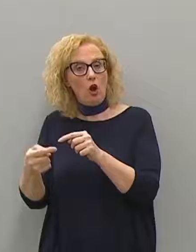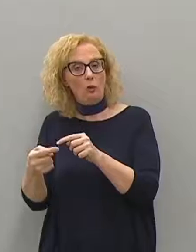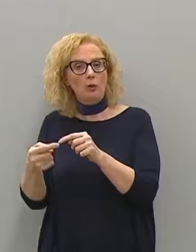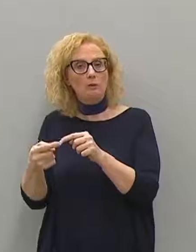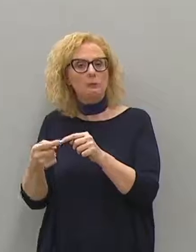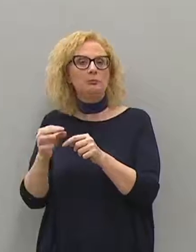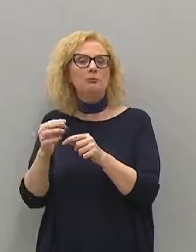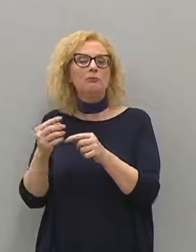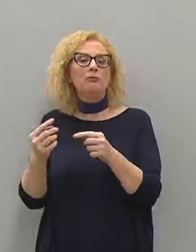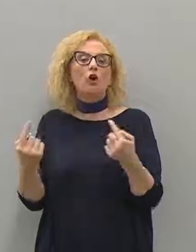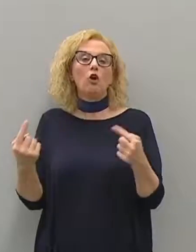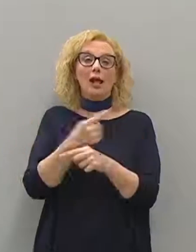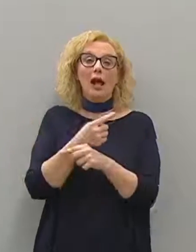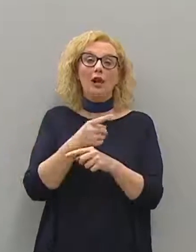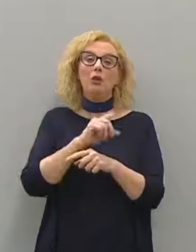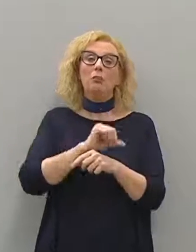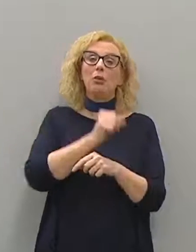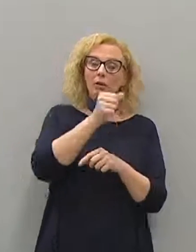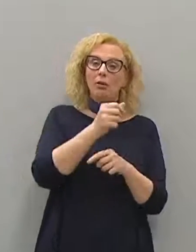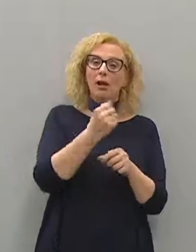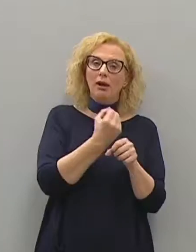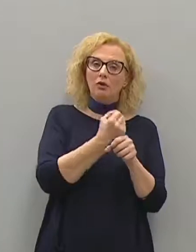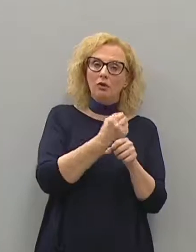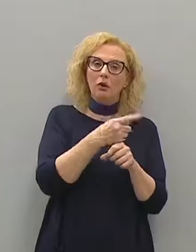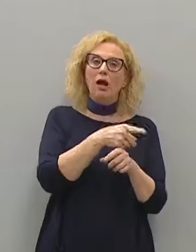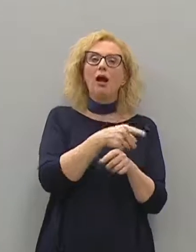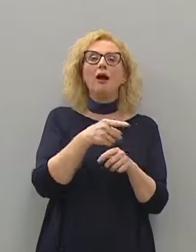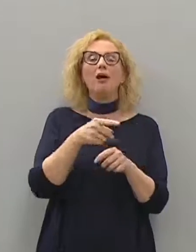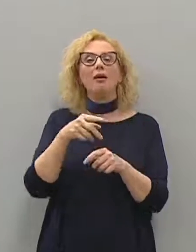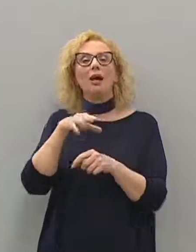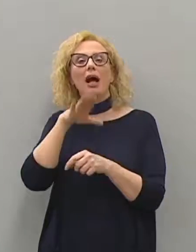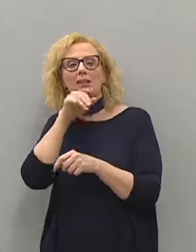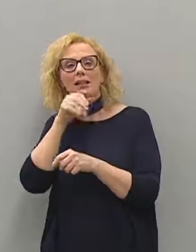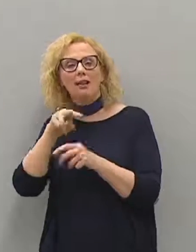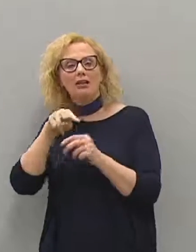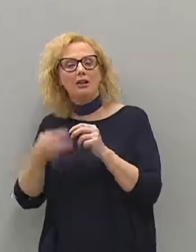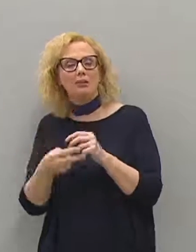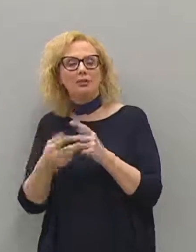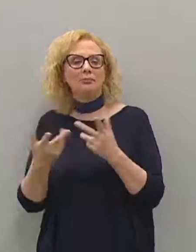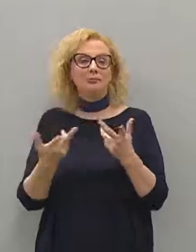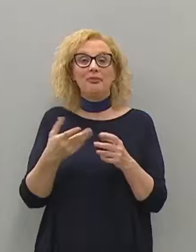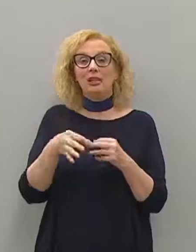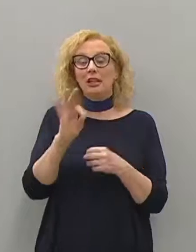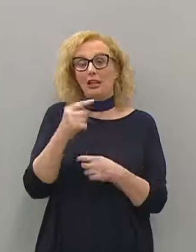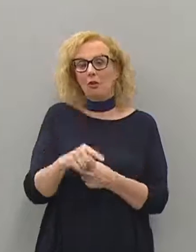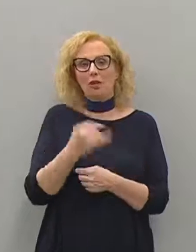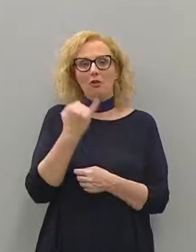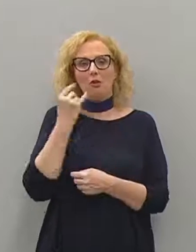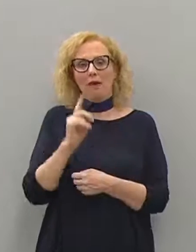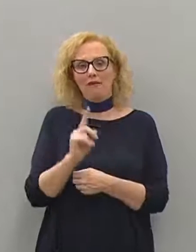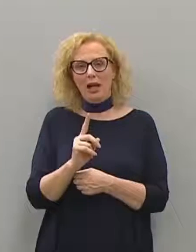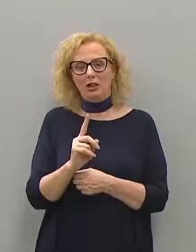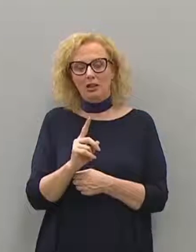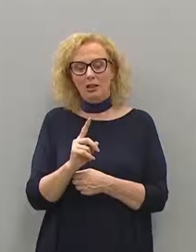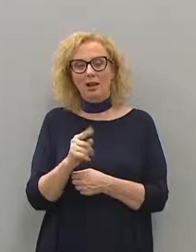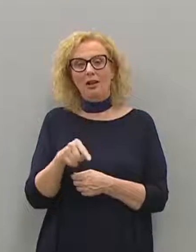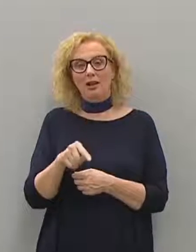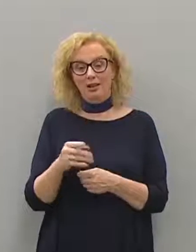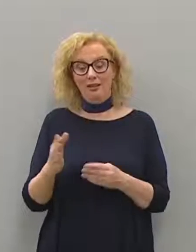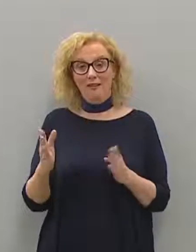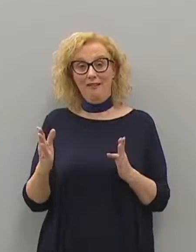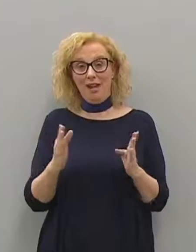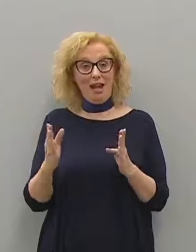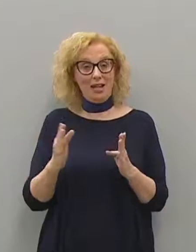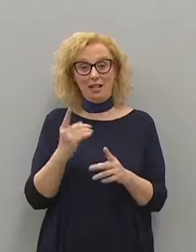vaccino prima il personale sanitario poi ci sono gli anziani che vengono secondo piano sono le classiche scelte non facili che in questa fase bisogna